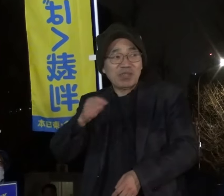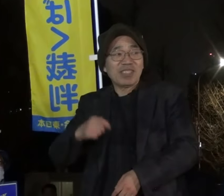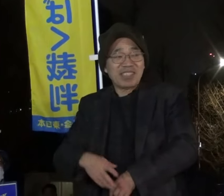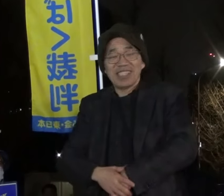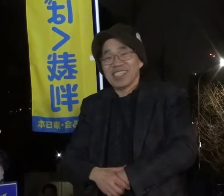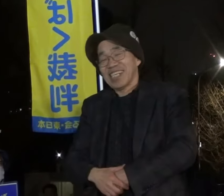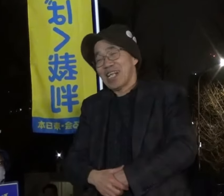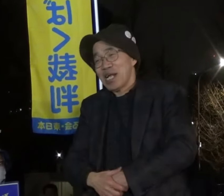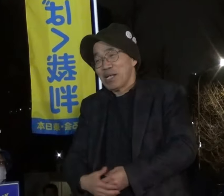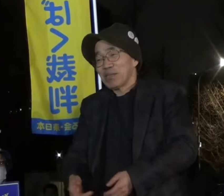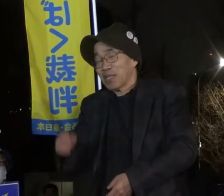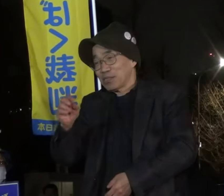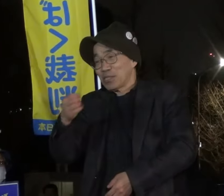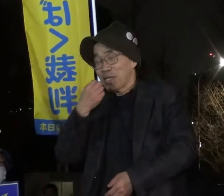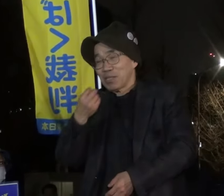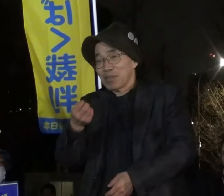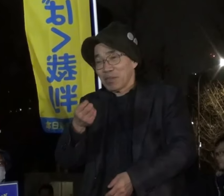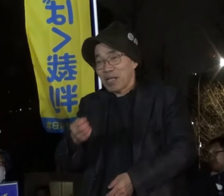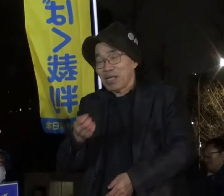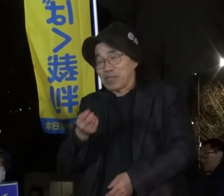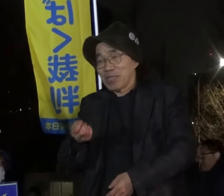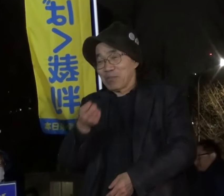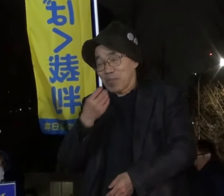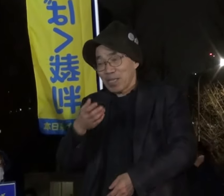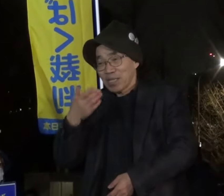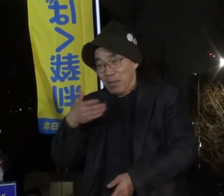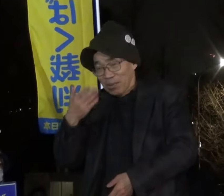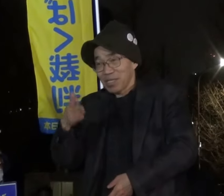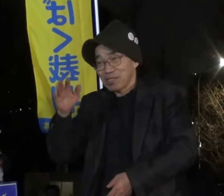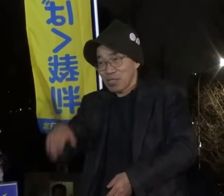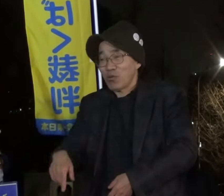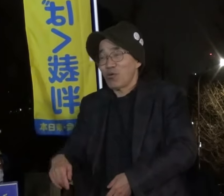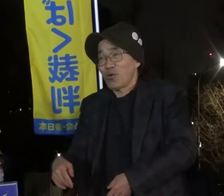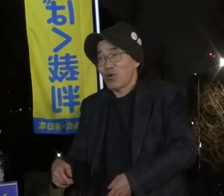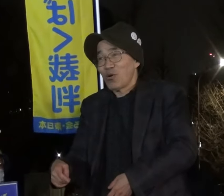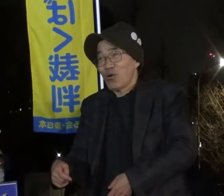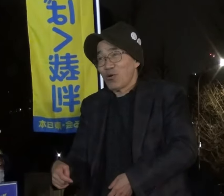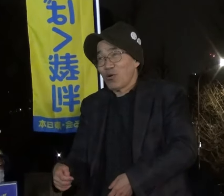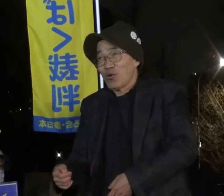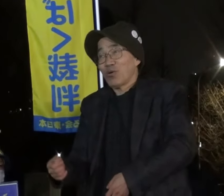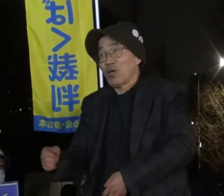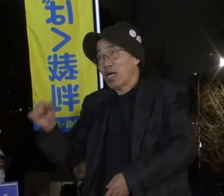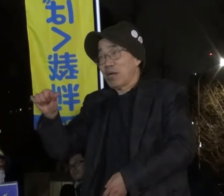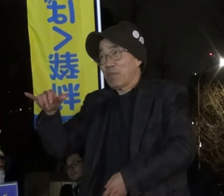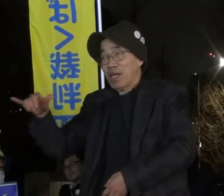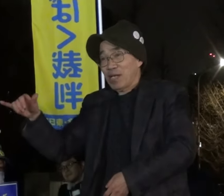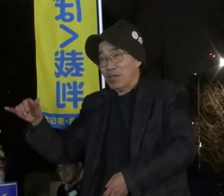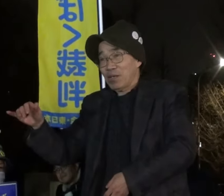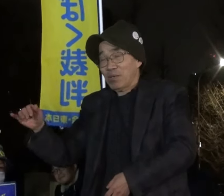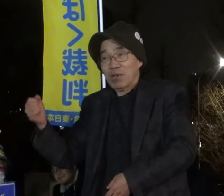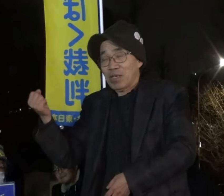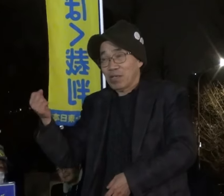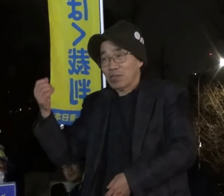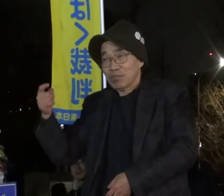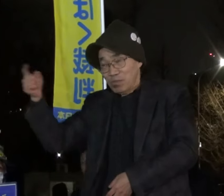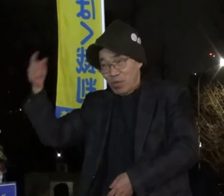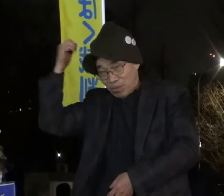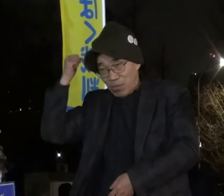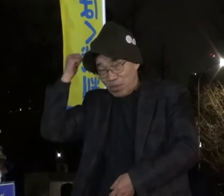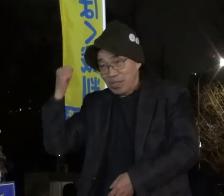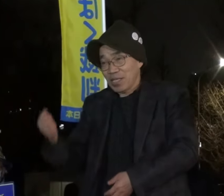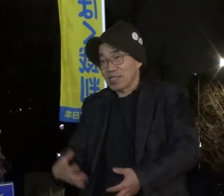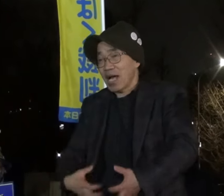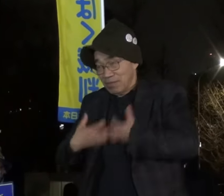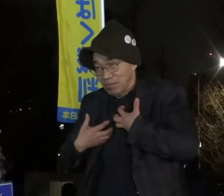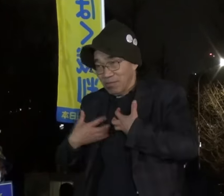ずにあのまだ維持し続けて、まあ、まだ何も怒りは発してないかなって感じで、まあ、ちょっとずつあ